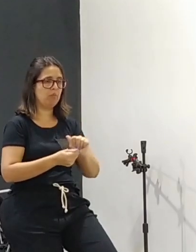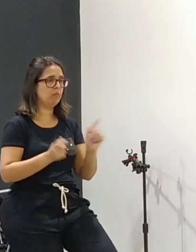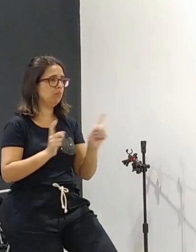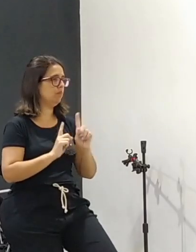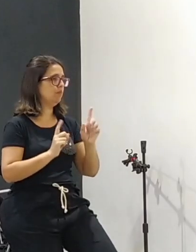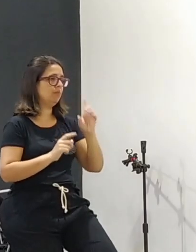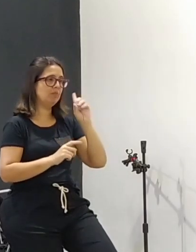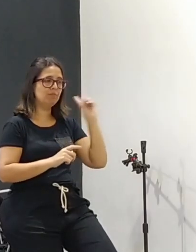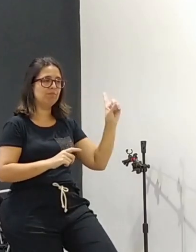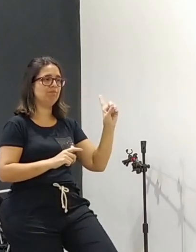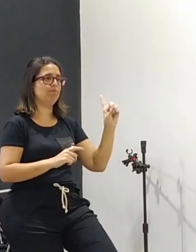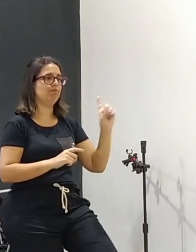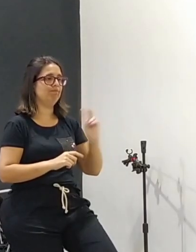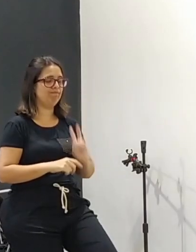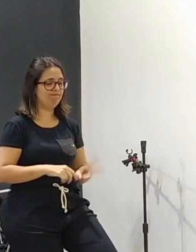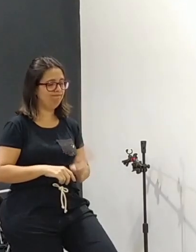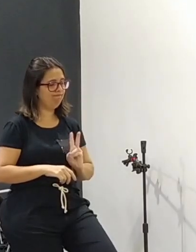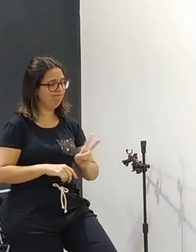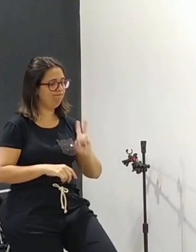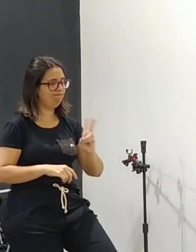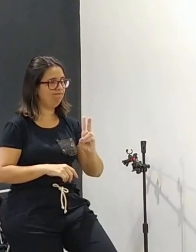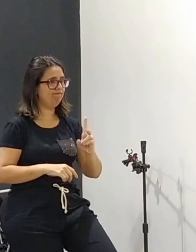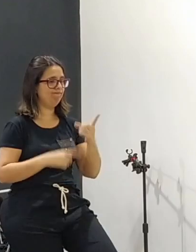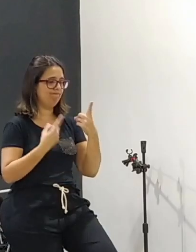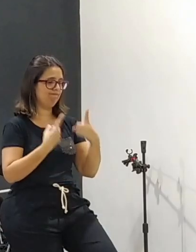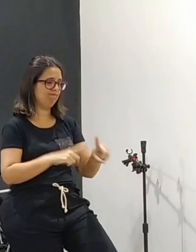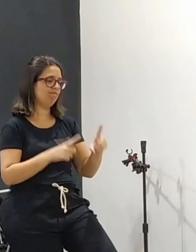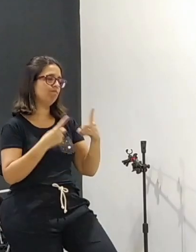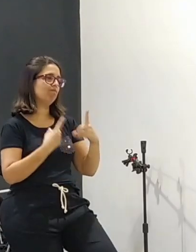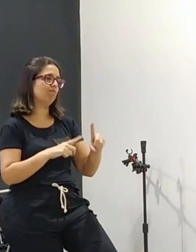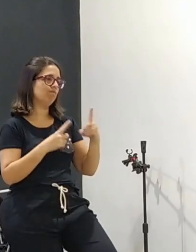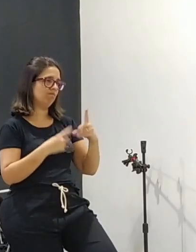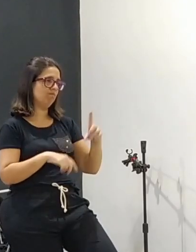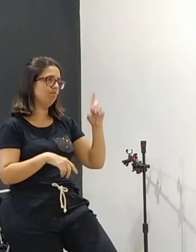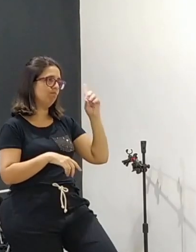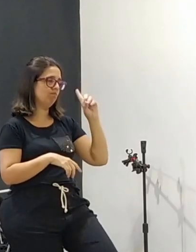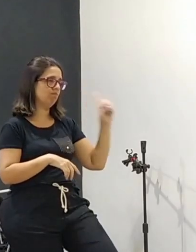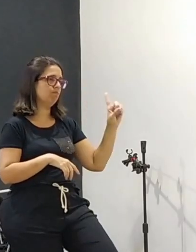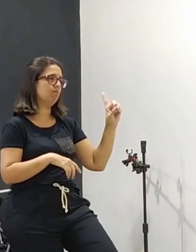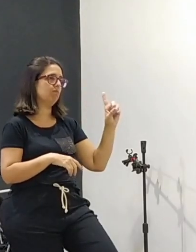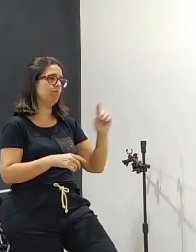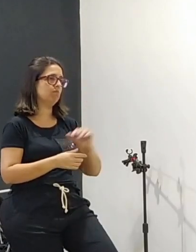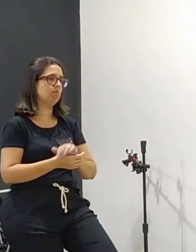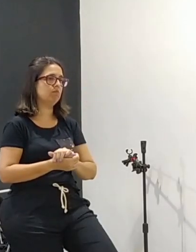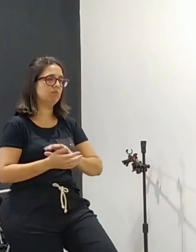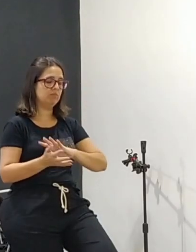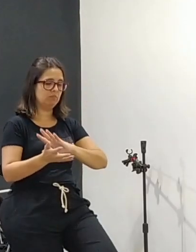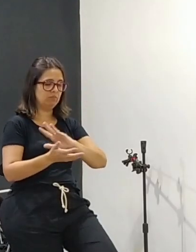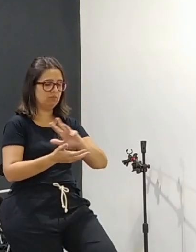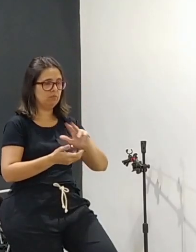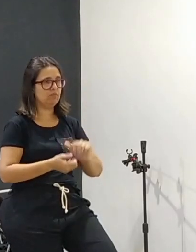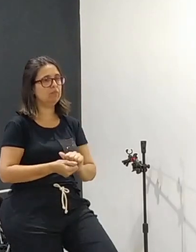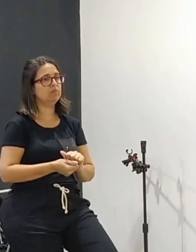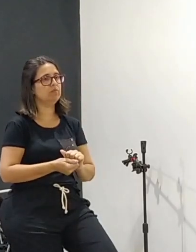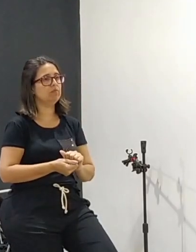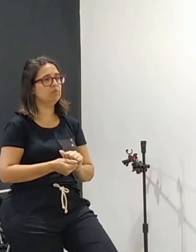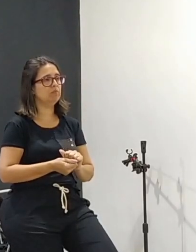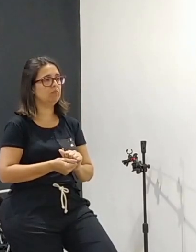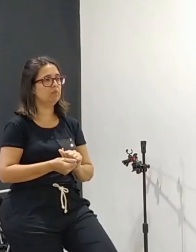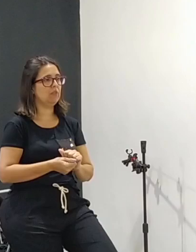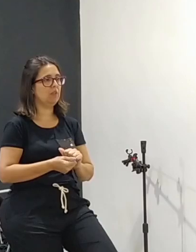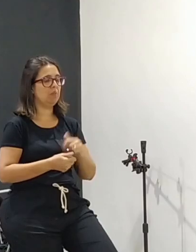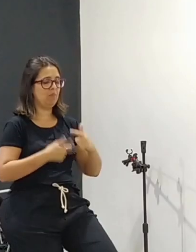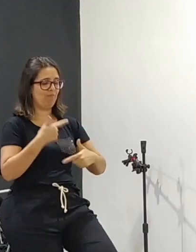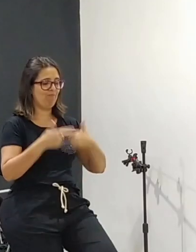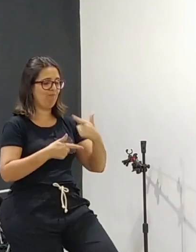está sempre trabalhando em oposição a Deus. O sistema desse mundo está trabalhando